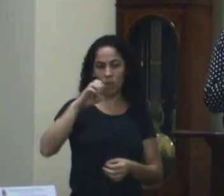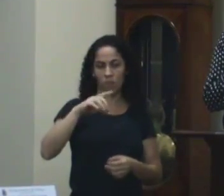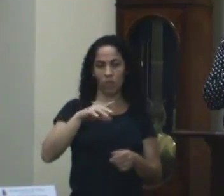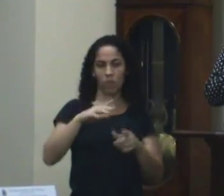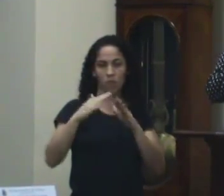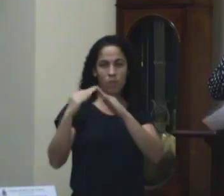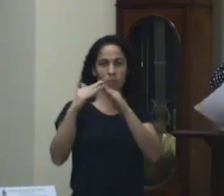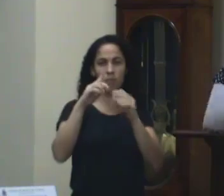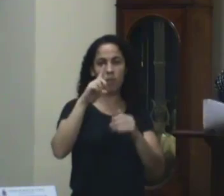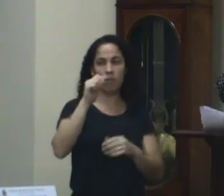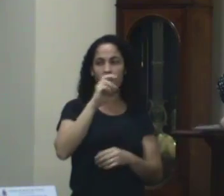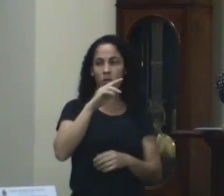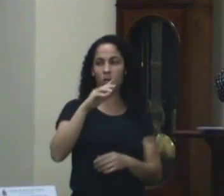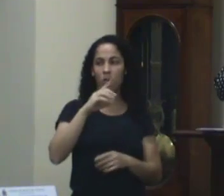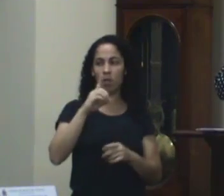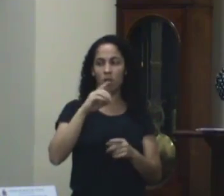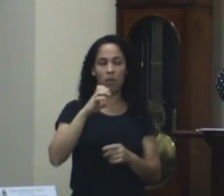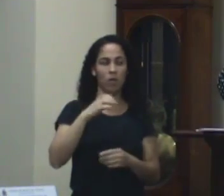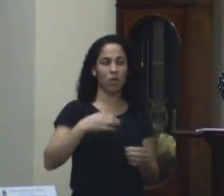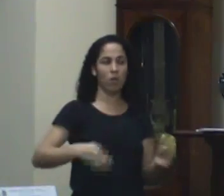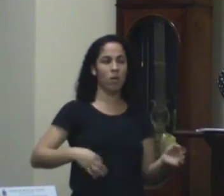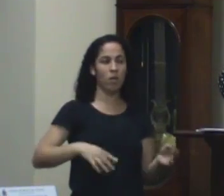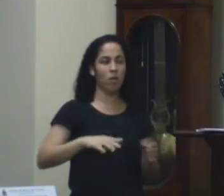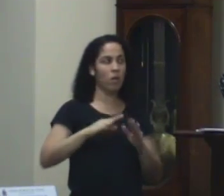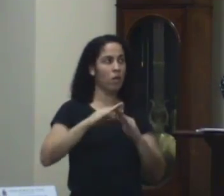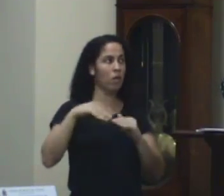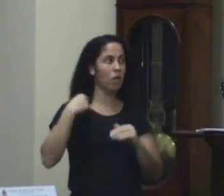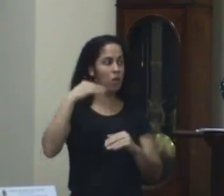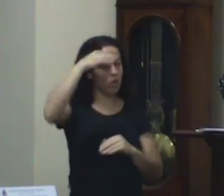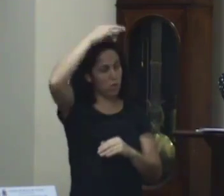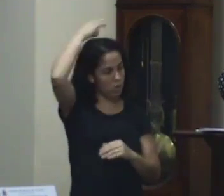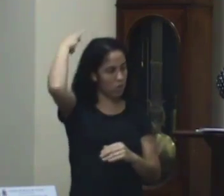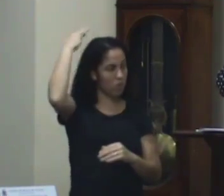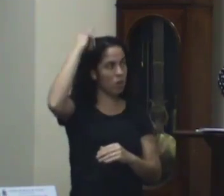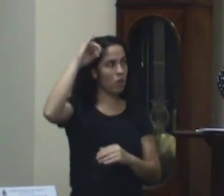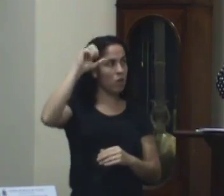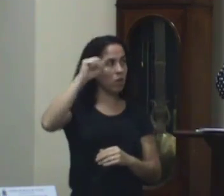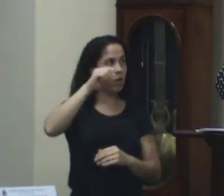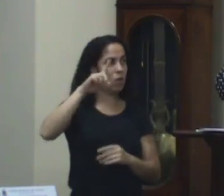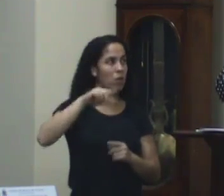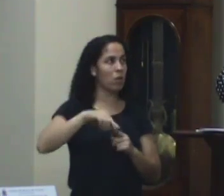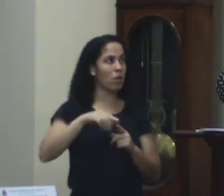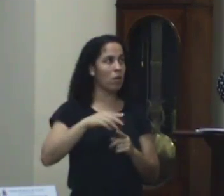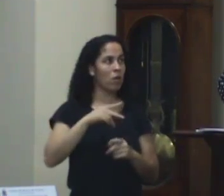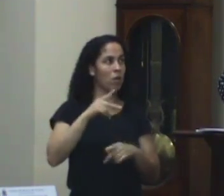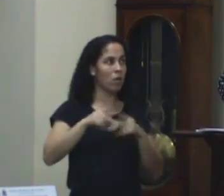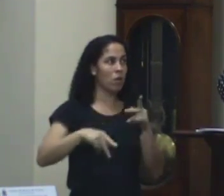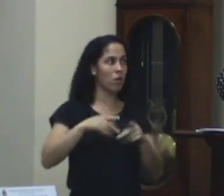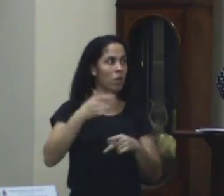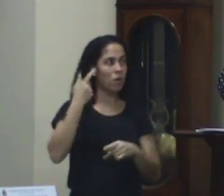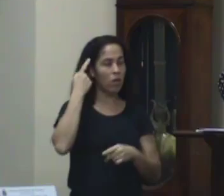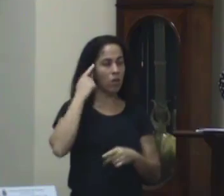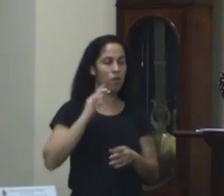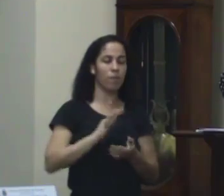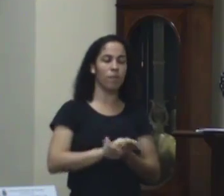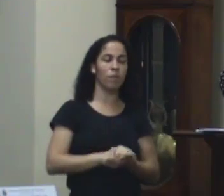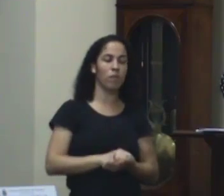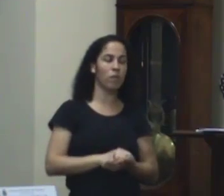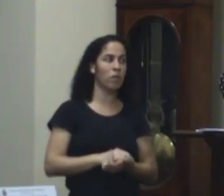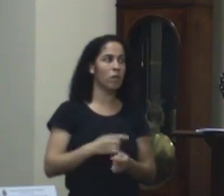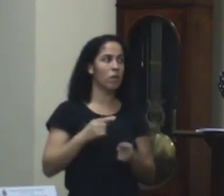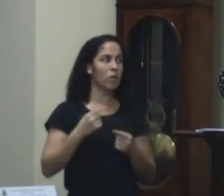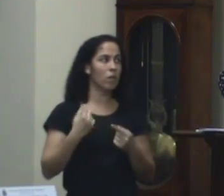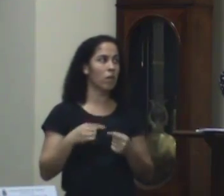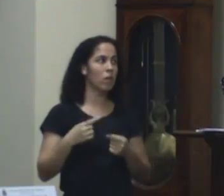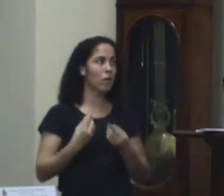de Conservatória, para o Hospital de Santa Isabel. Muitas das vezes, né, muitas das vezes o povo não entende, as pessoas não entendem